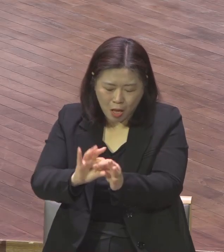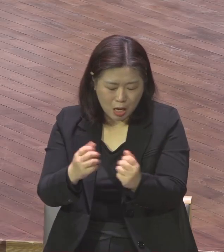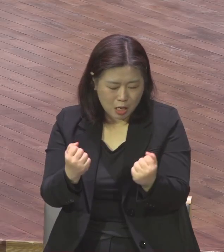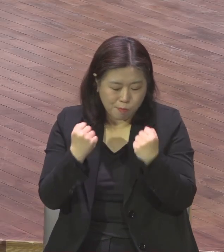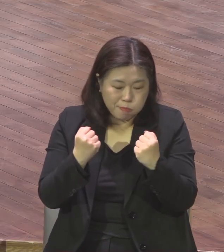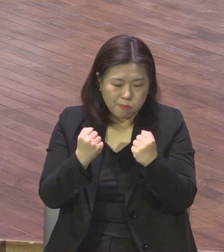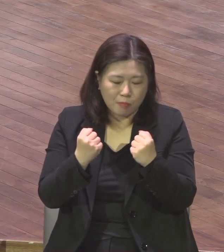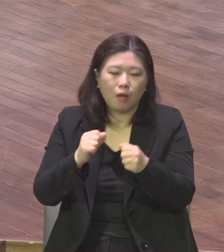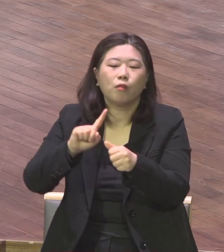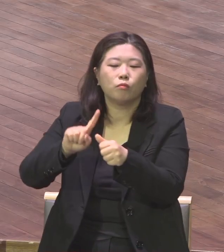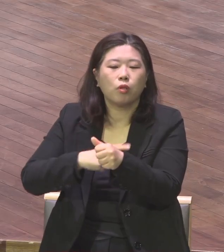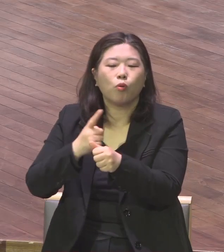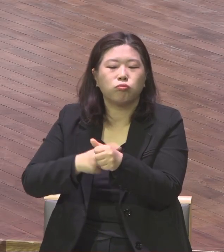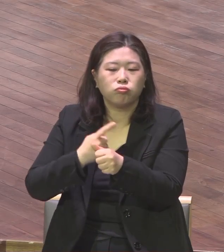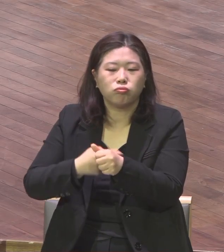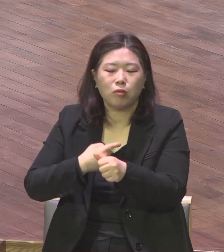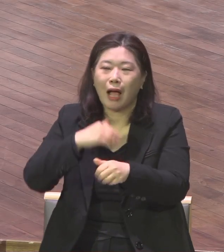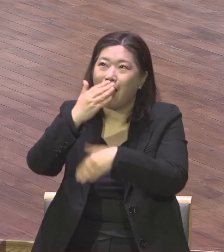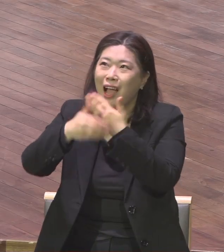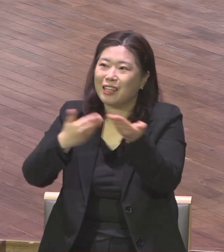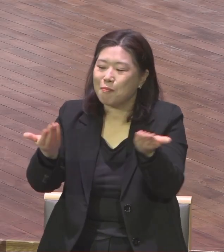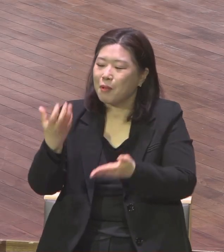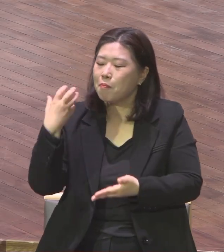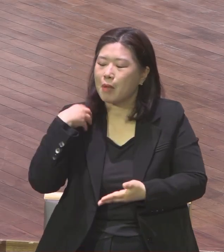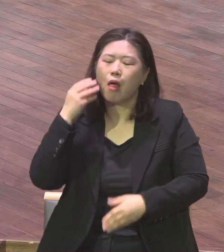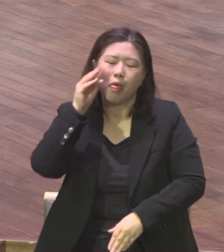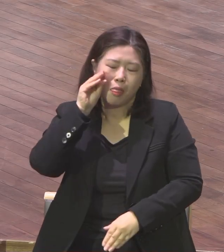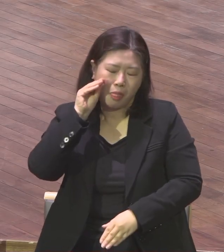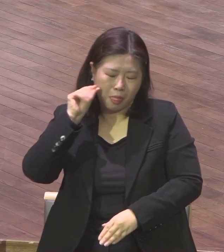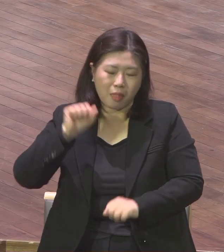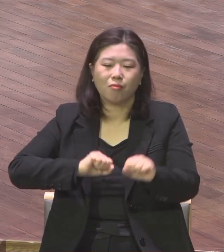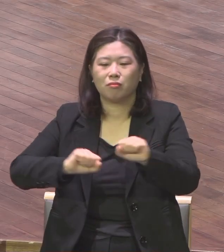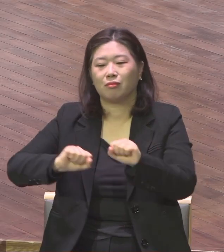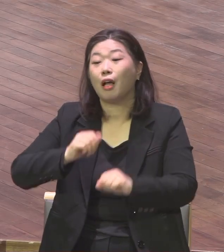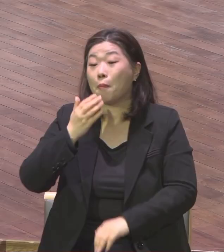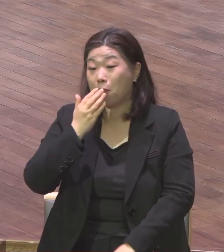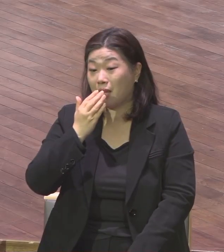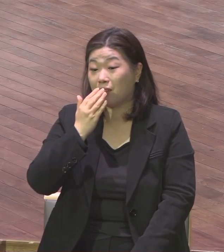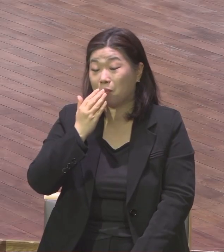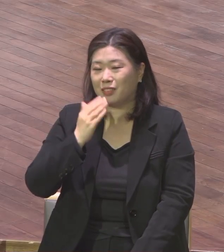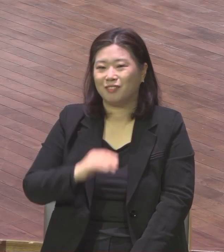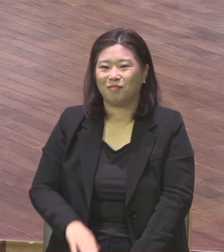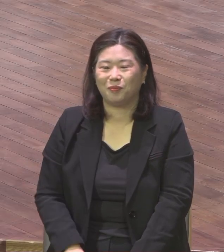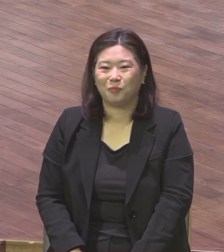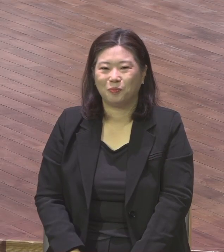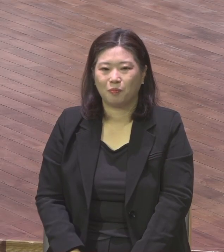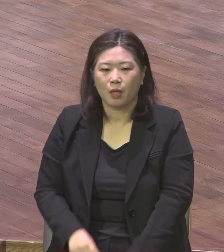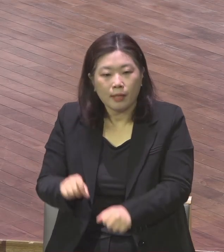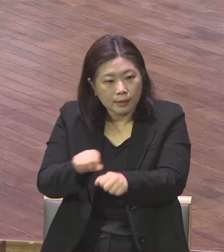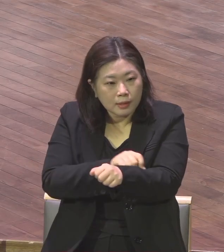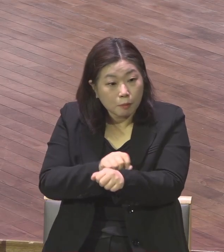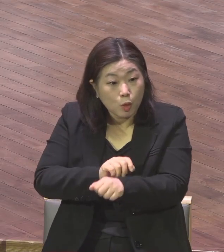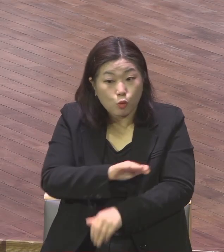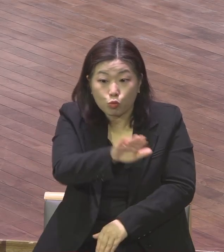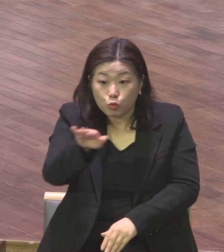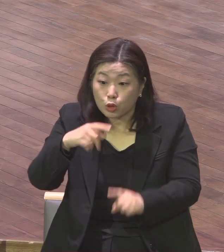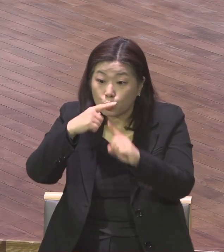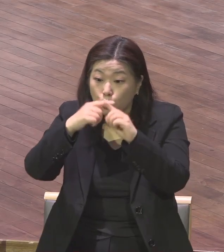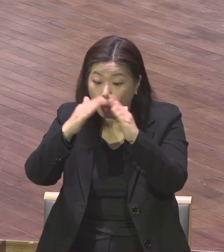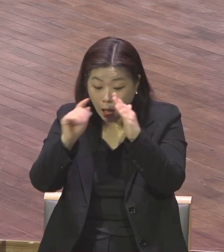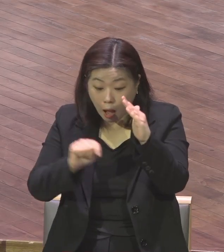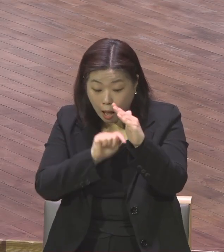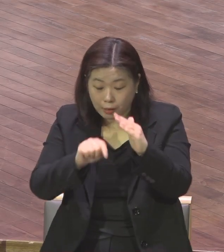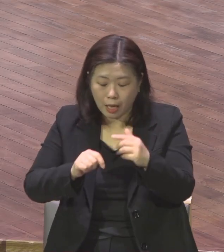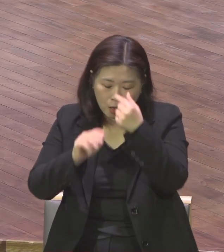수 있다라는 말이죠. 특별히 우리가 신앙생활을 하면서 우리는 영적 한 가족이다라는